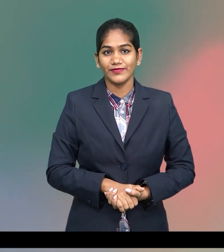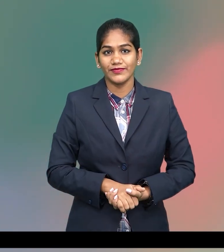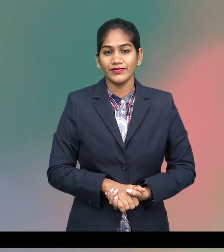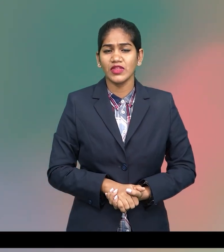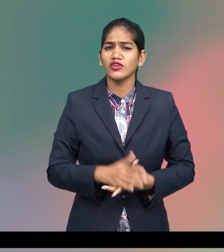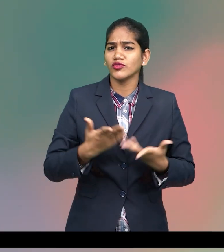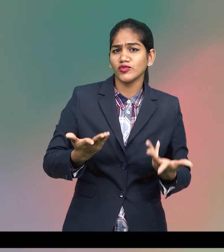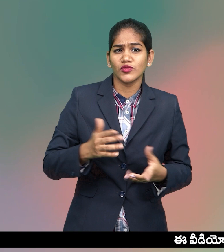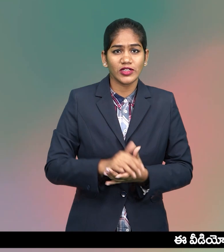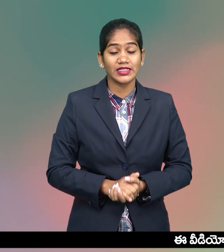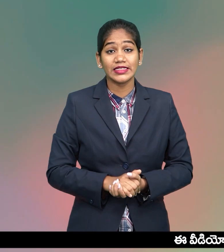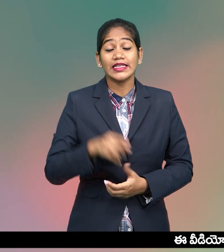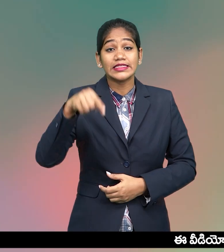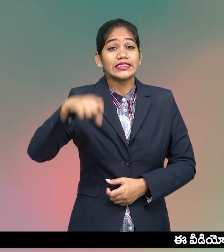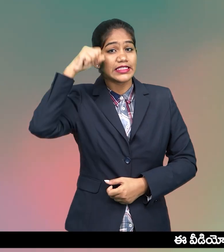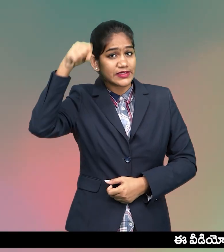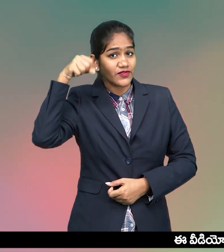కాబట్టి ఈ వీడియోలో మనం నేర్చుకున్నాము